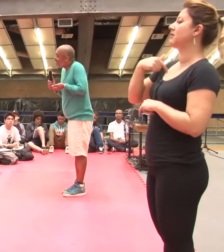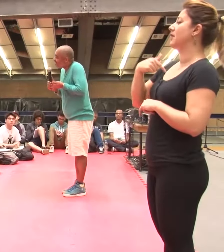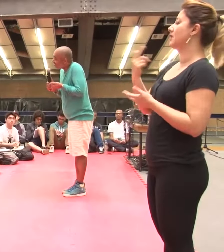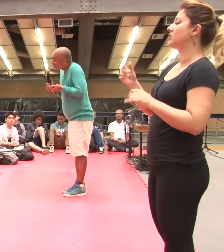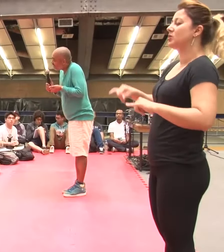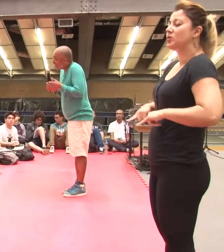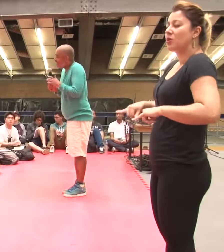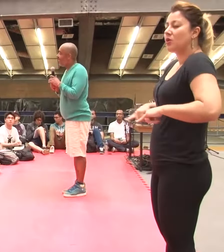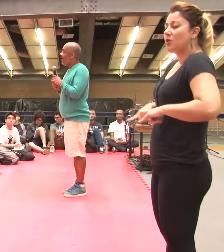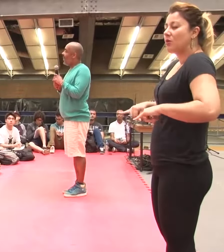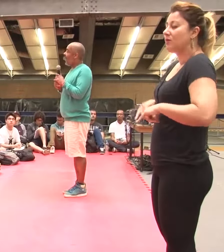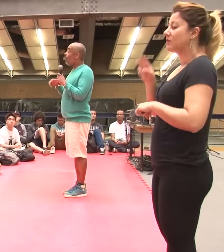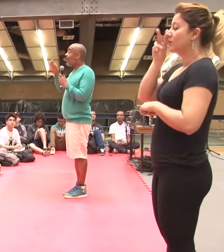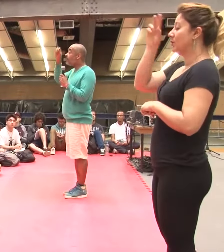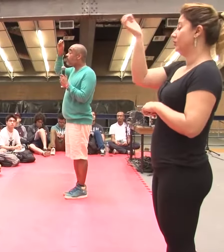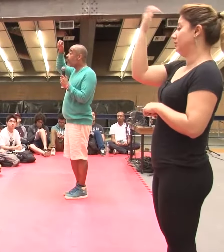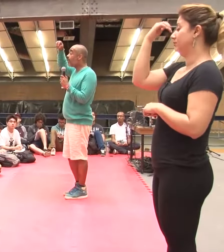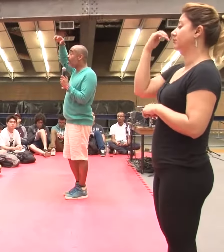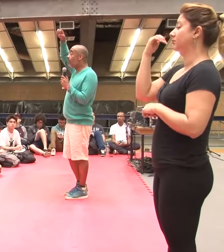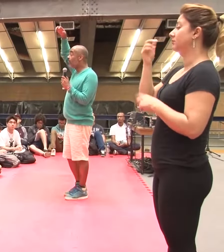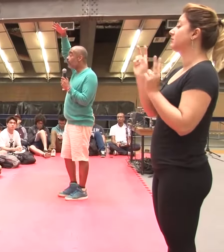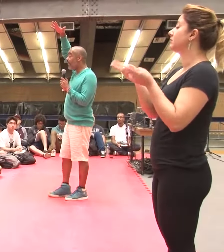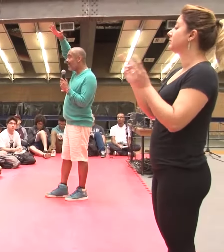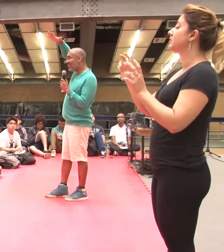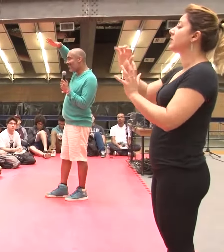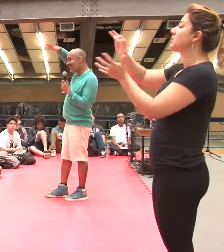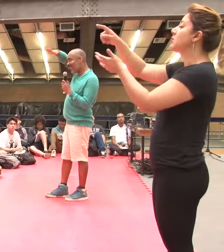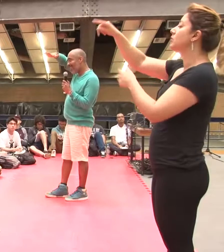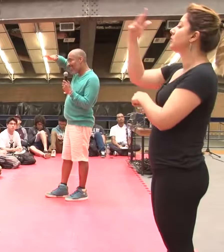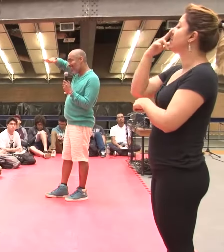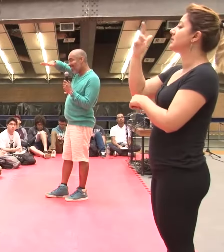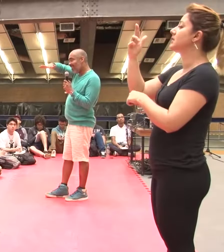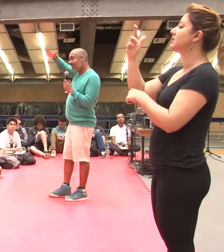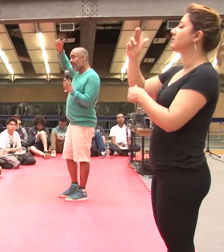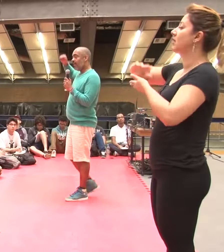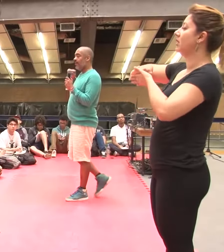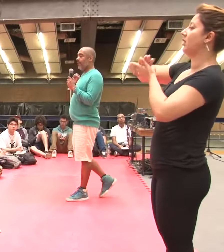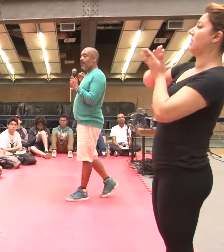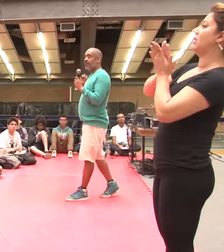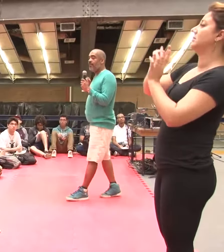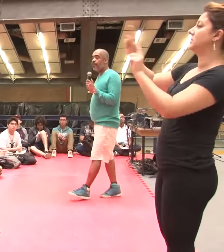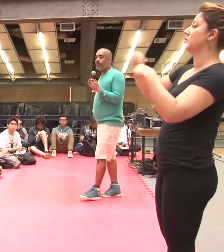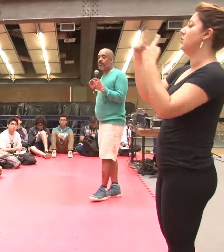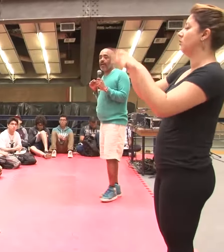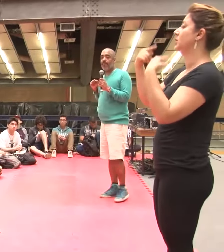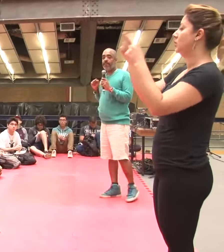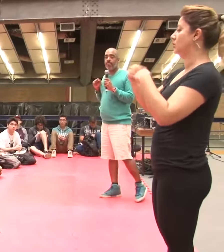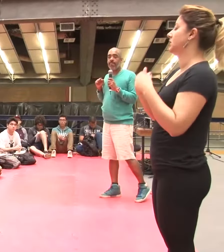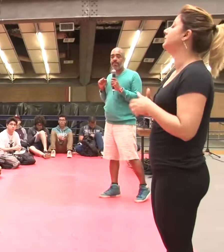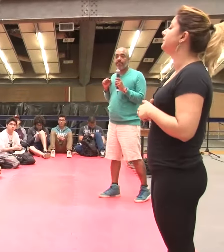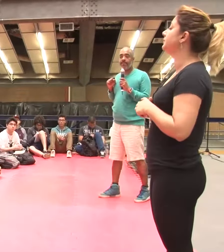sofre demais. Né? Alguém sobre quem o mundo parece, né, se